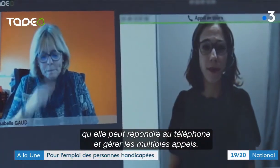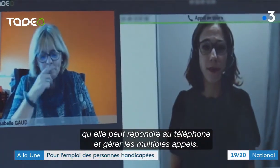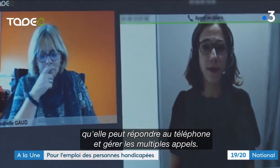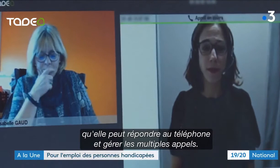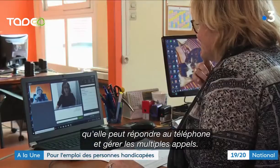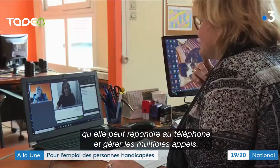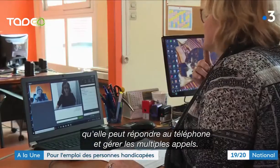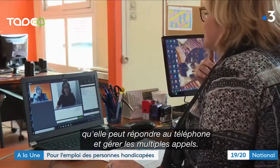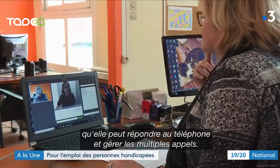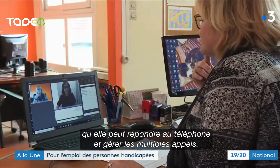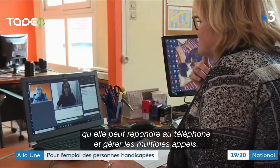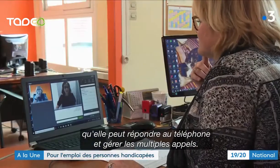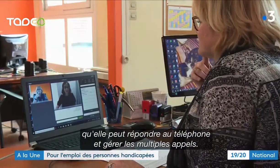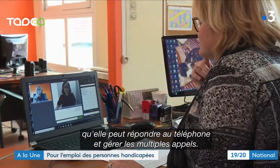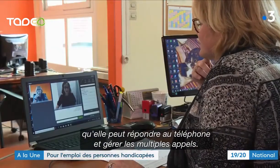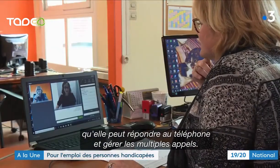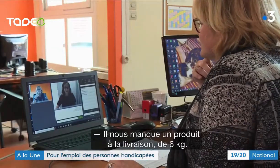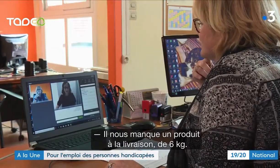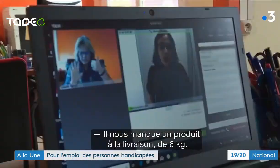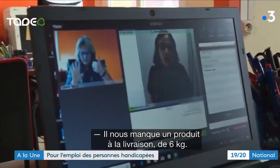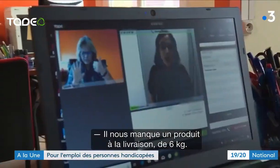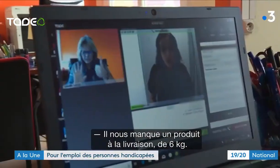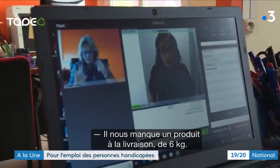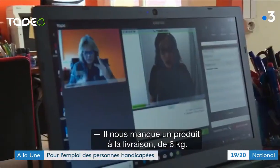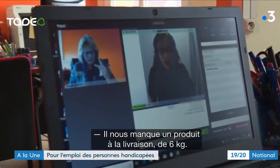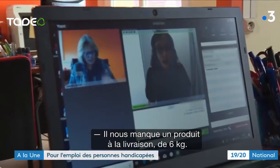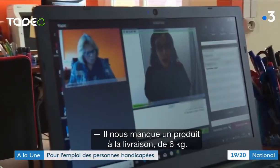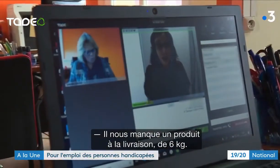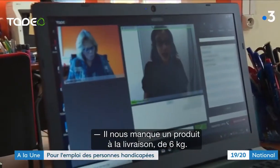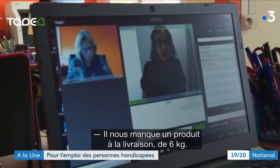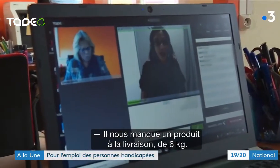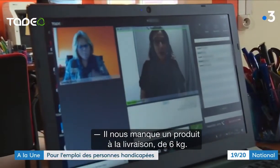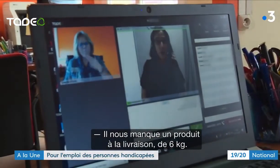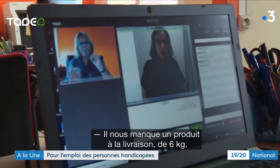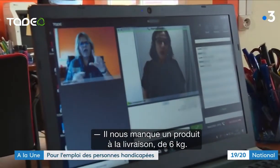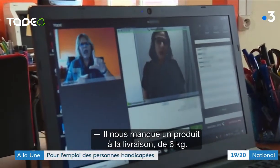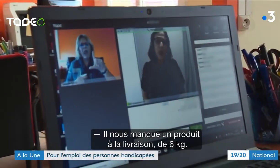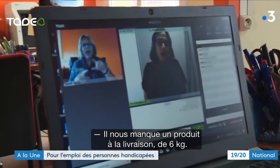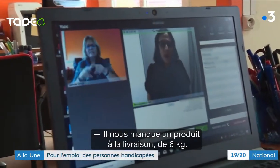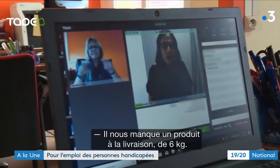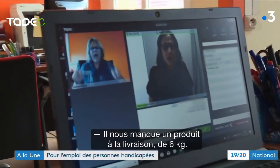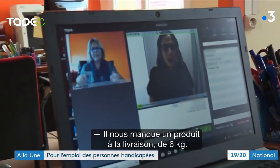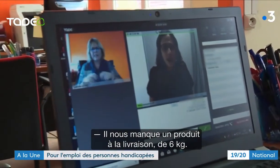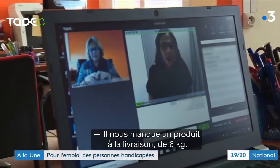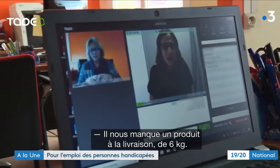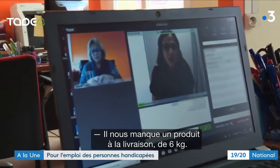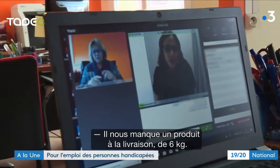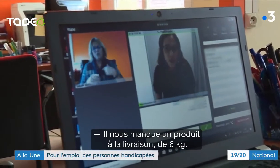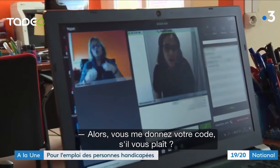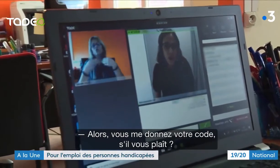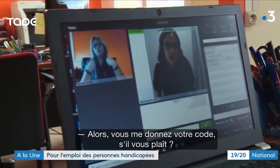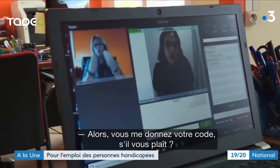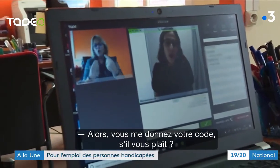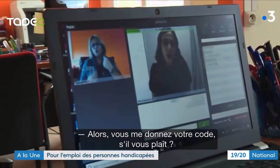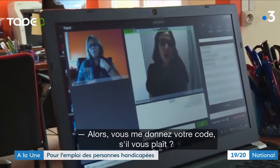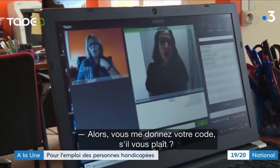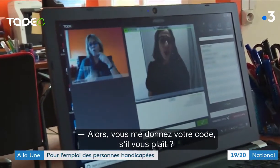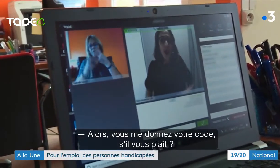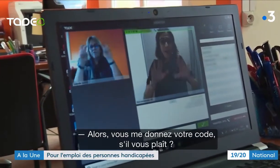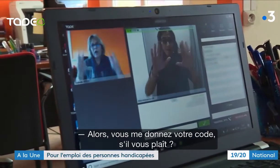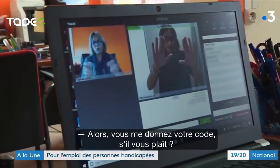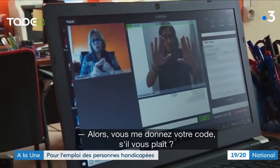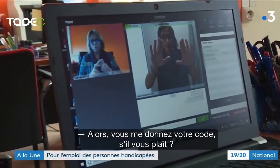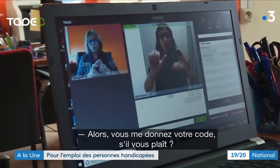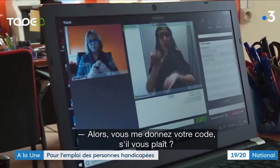téléphone et gérer les multiples appels. Il nous manque un produit à la livraison de 6 kilos. Alors vous me donnez